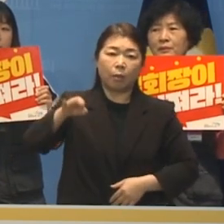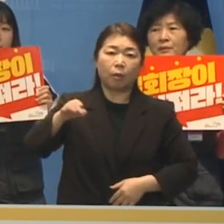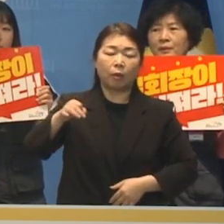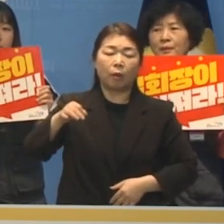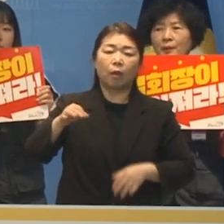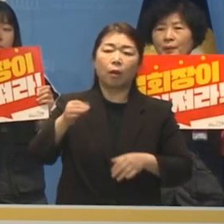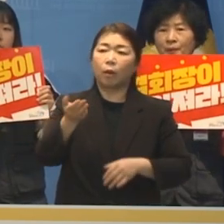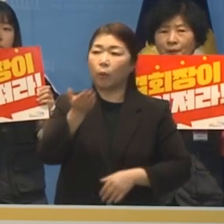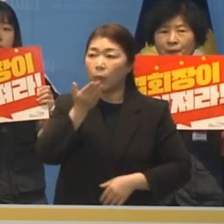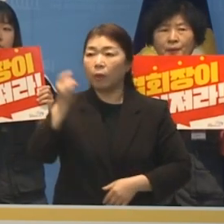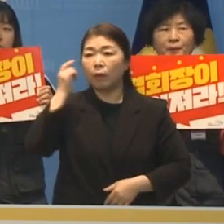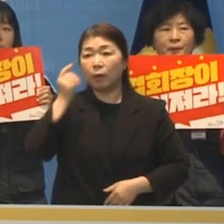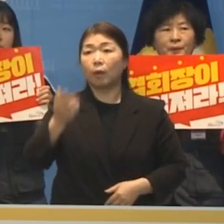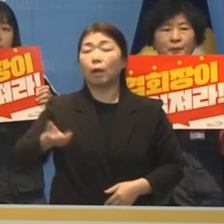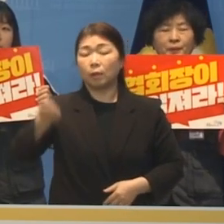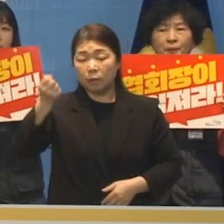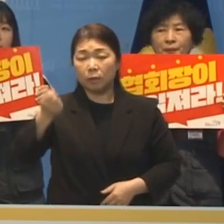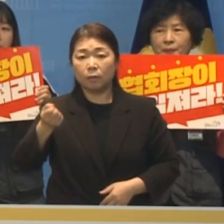일이 없도록